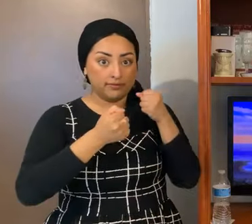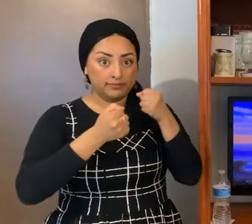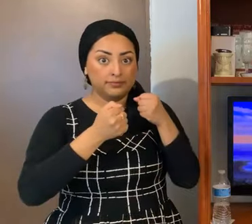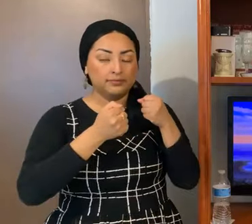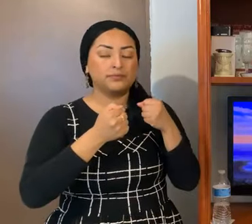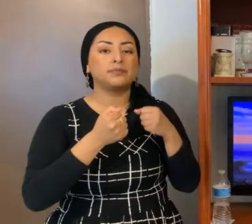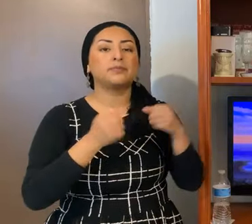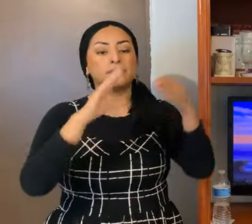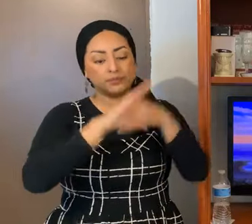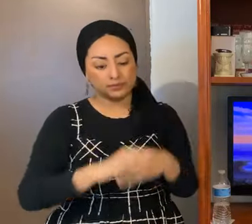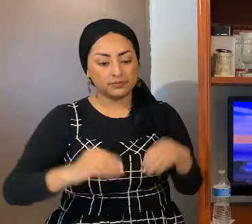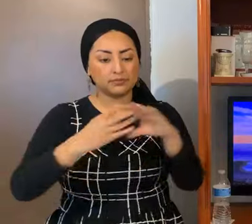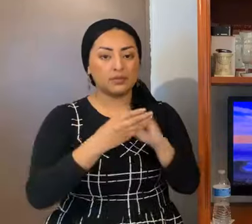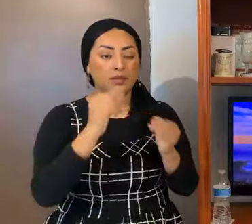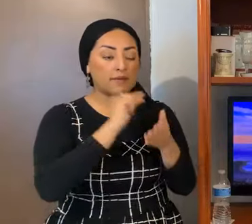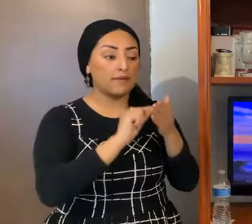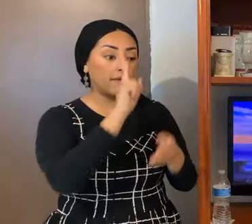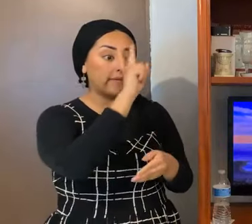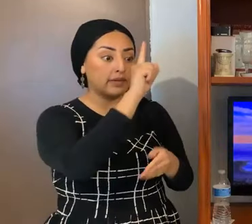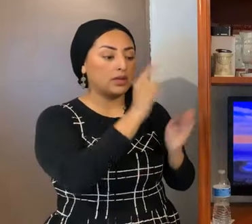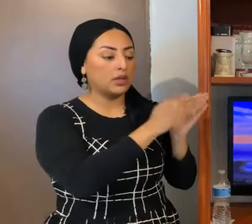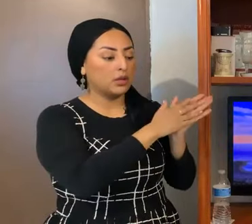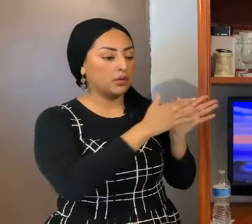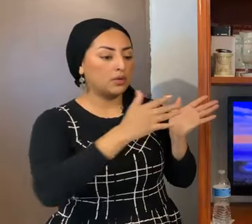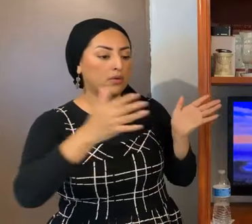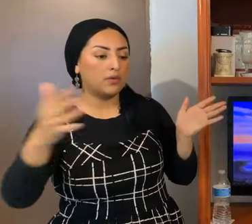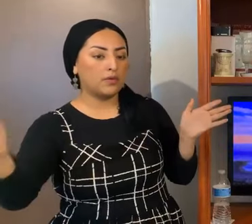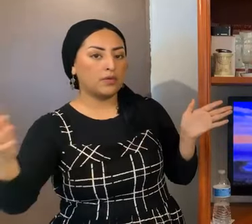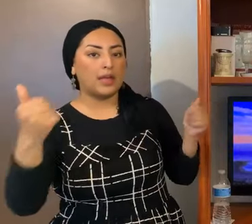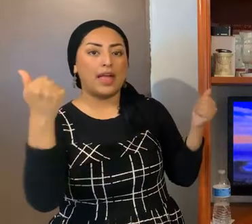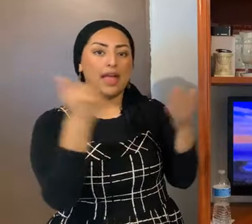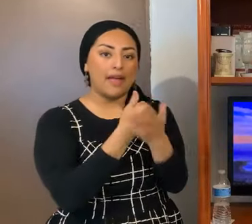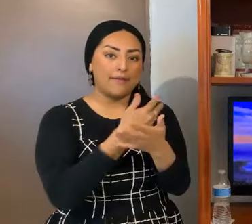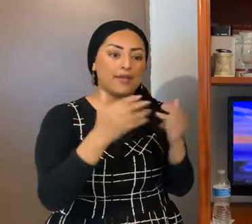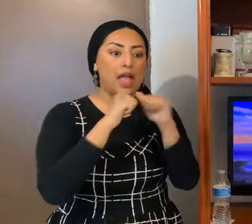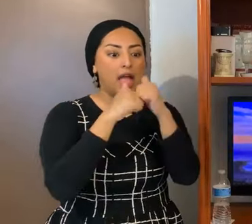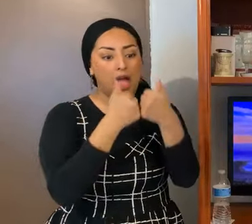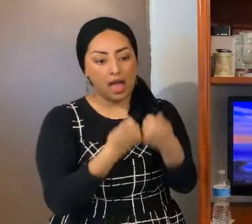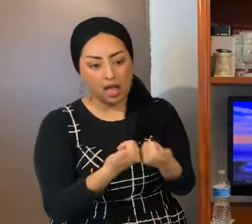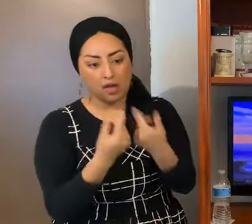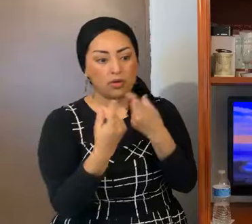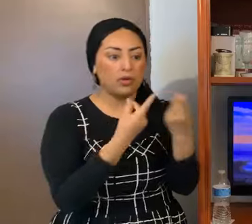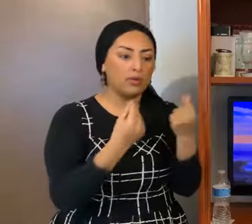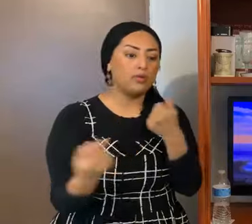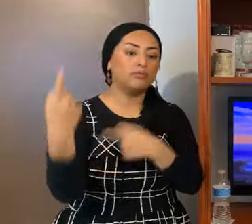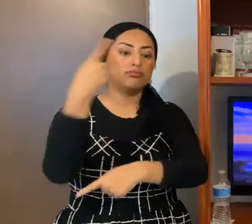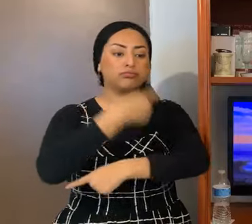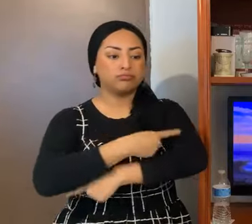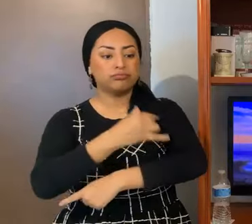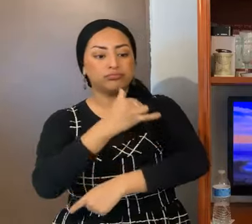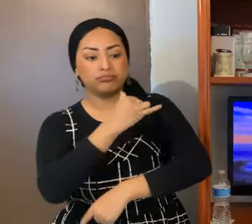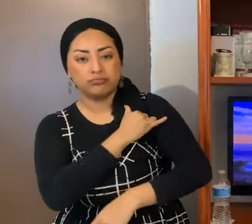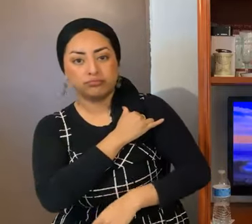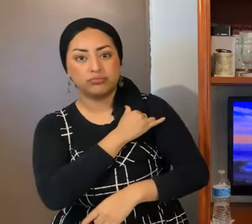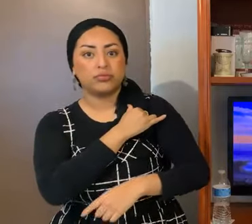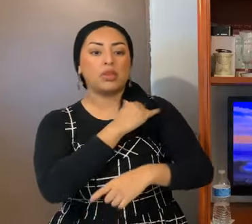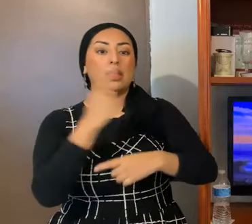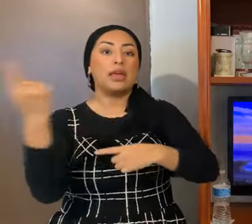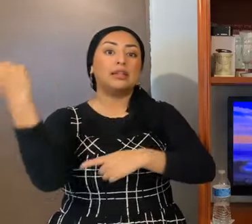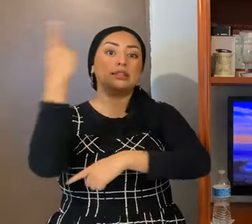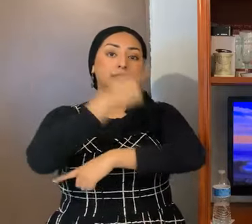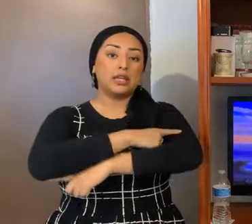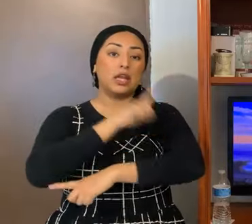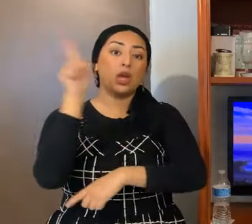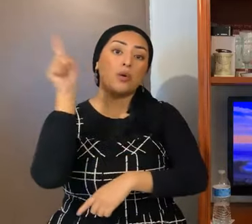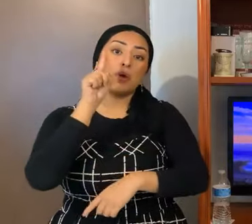aquí va narrando, del verso 5 en adelante, todo lo que es el Sidur de Yom Kippur. Es decir, el día donde el